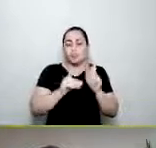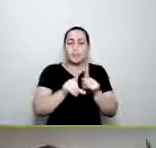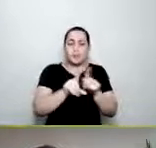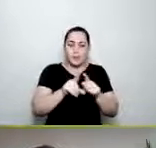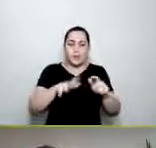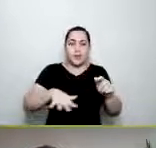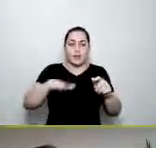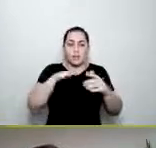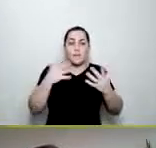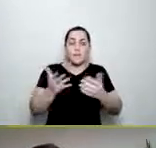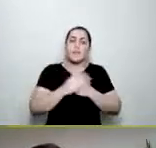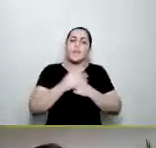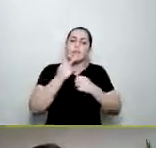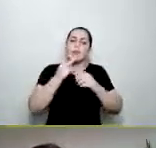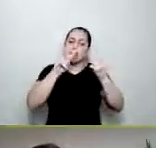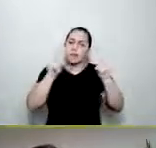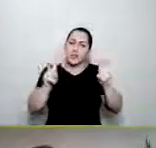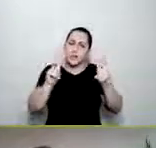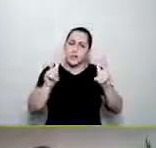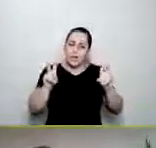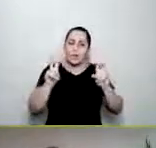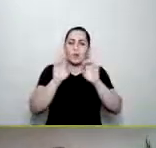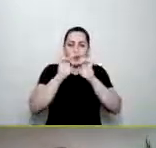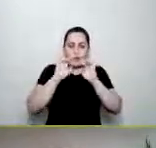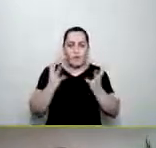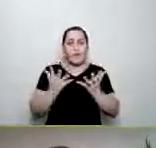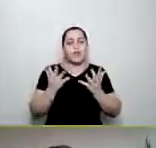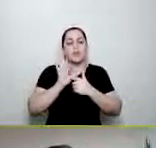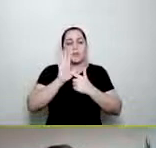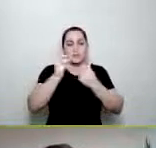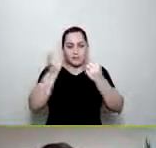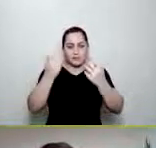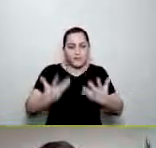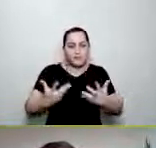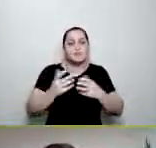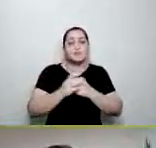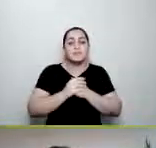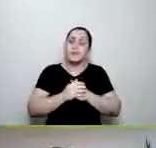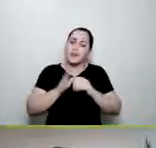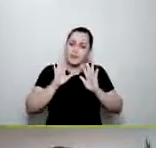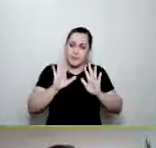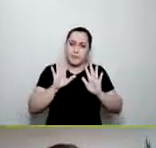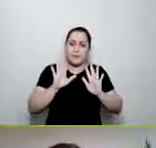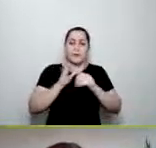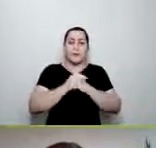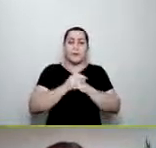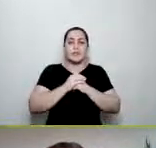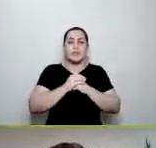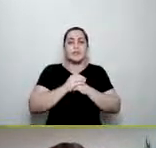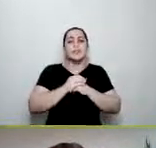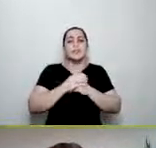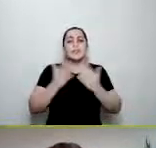agora. Eu coloquei aqui o tema do evento aqui como tema da fala, mas, de fato, também